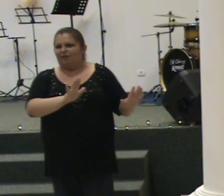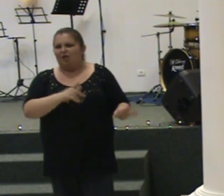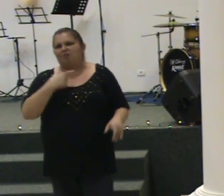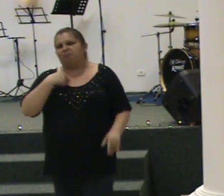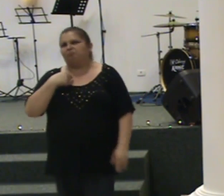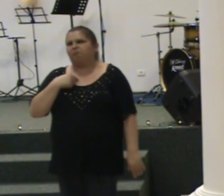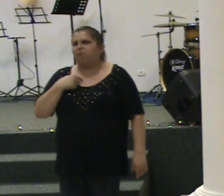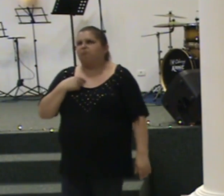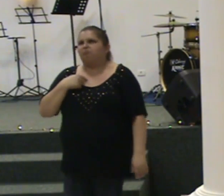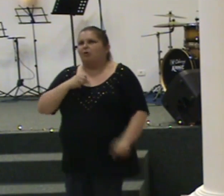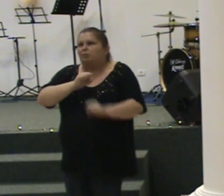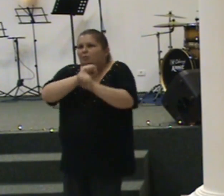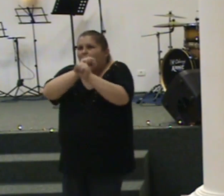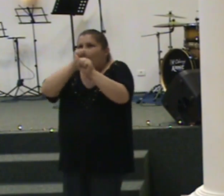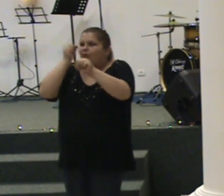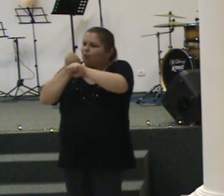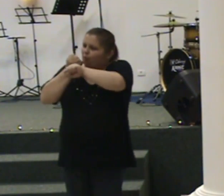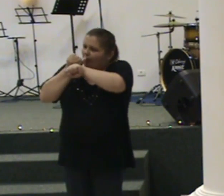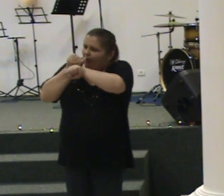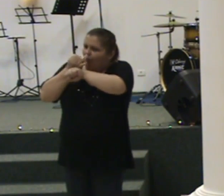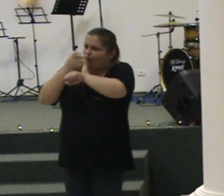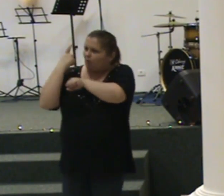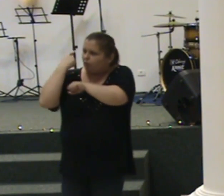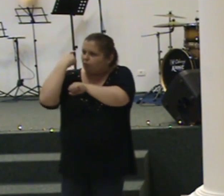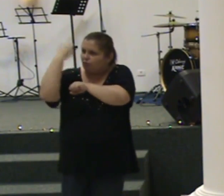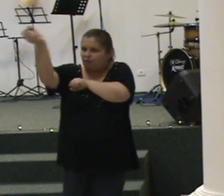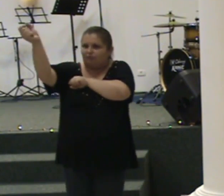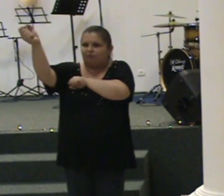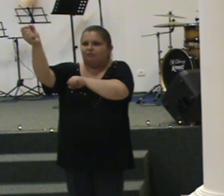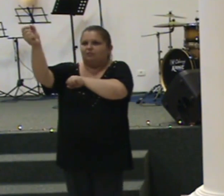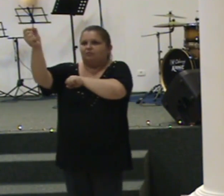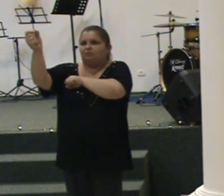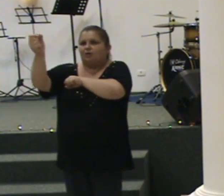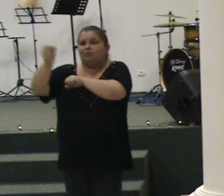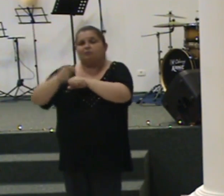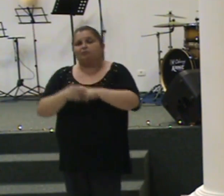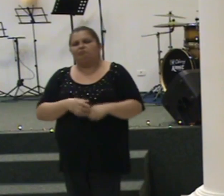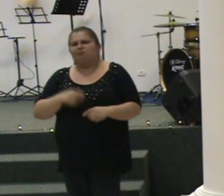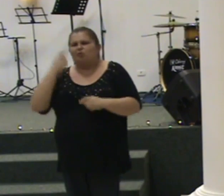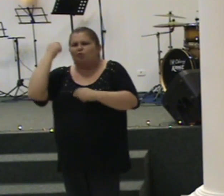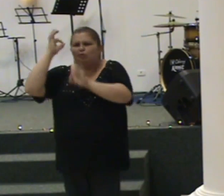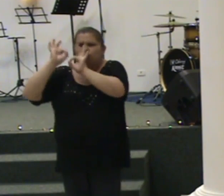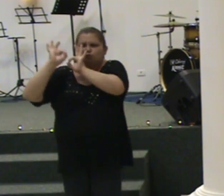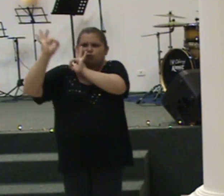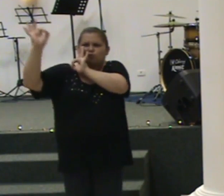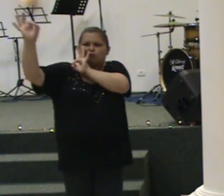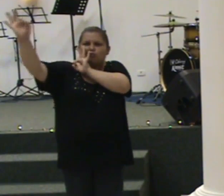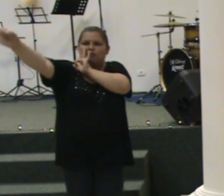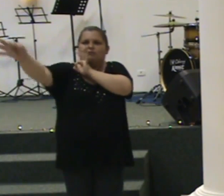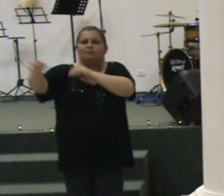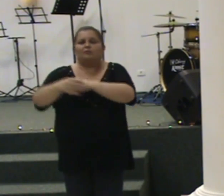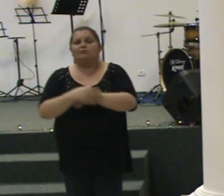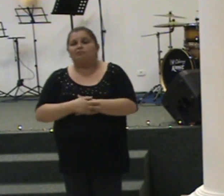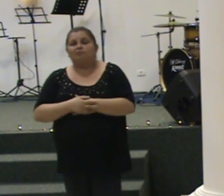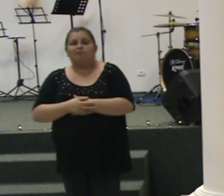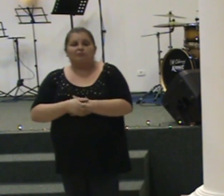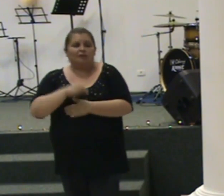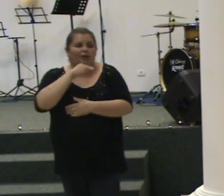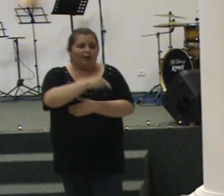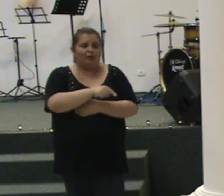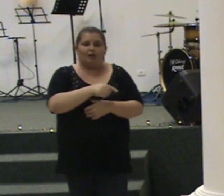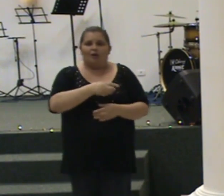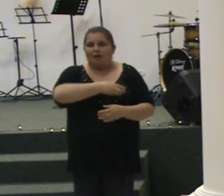cedo, de madrugada, eu vou fugir da cidade, vou para bem longe, e aí vai ficar o